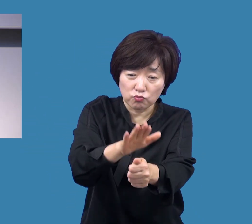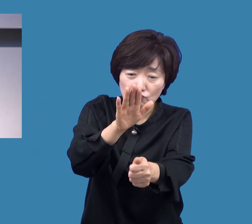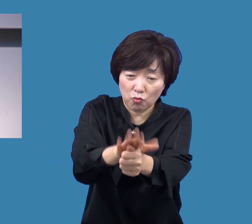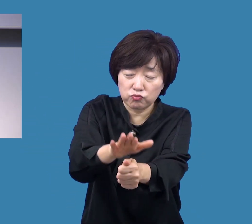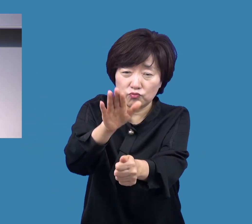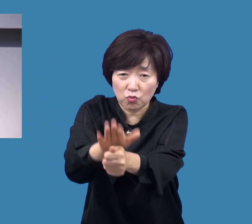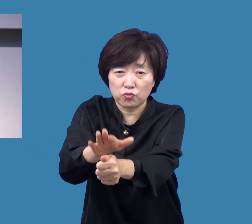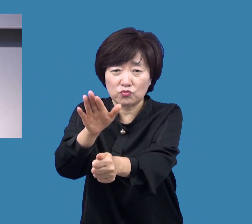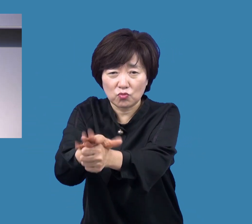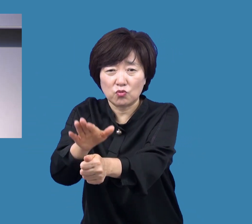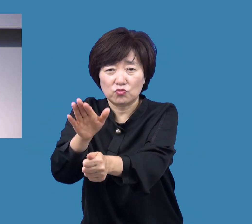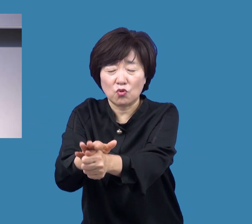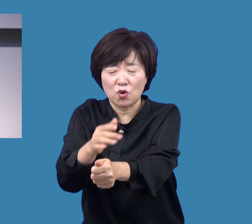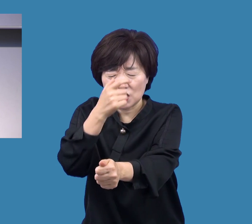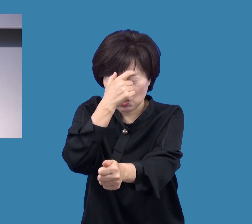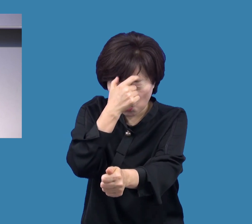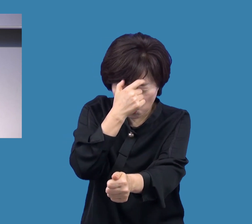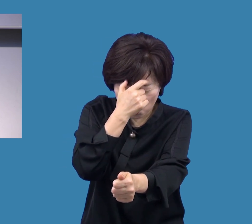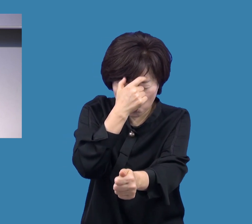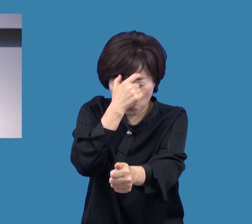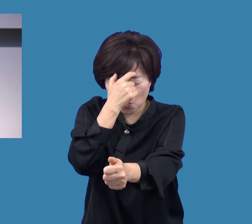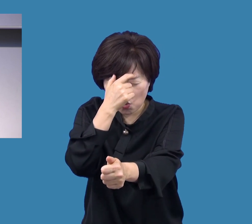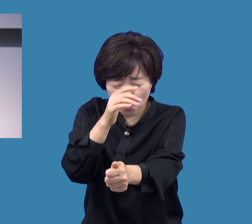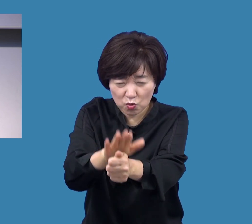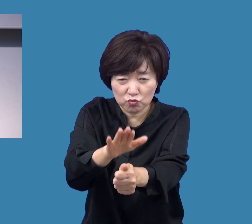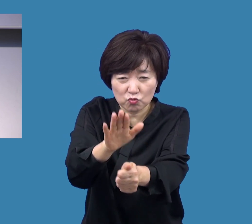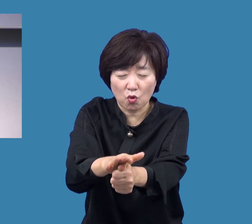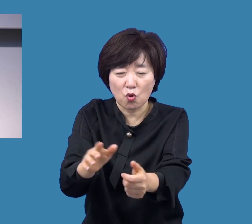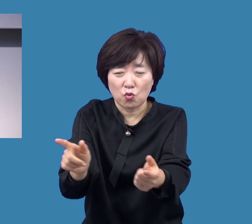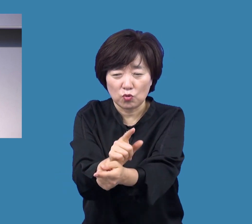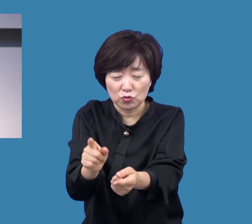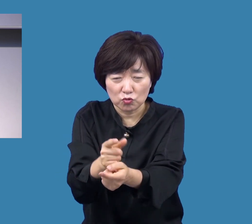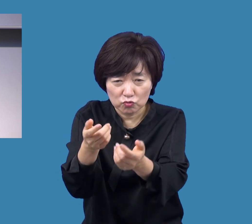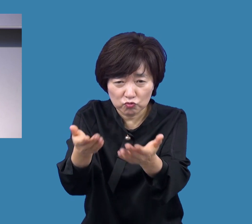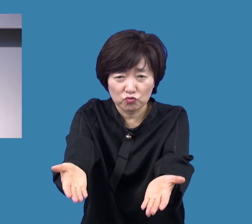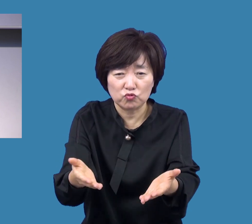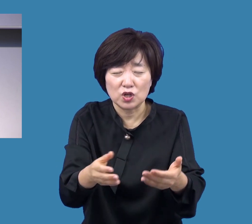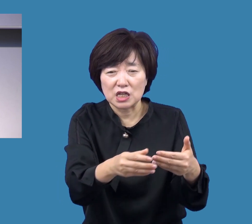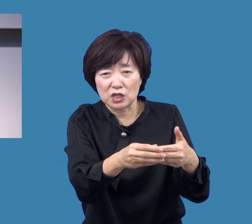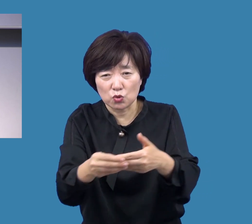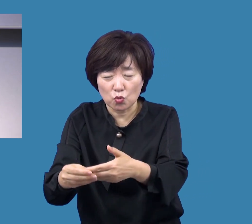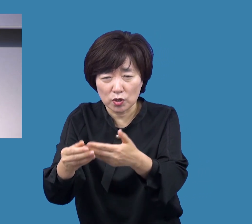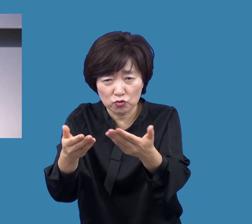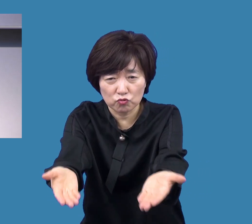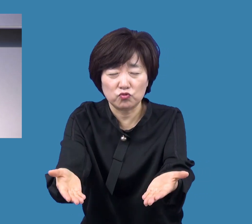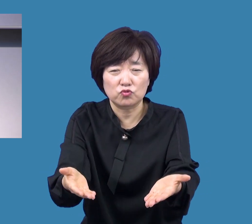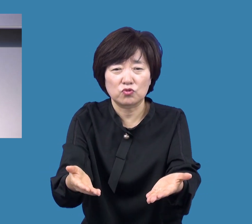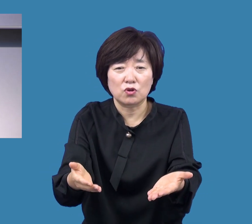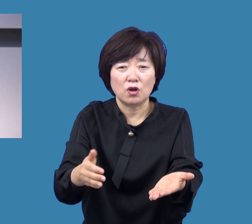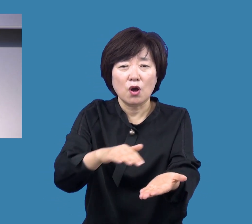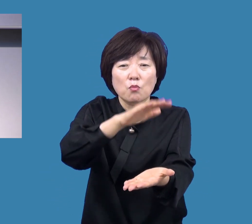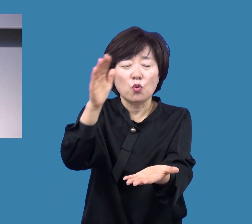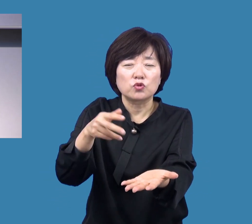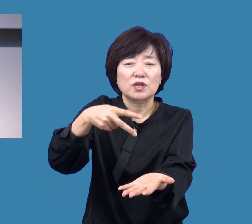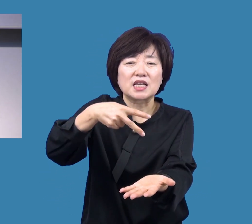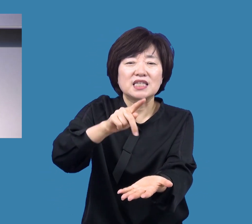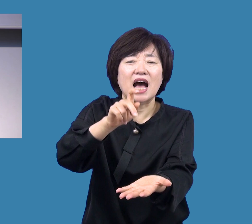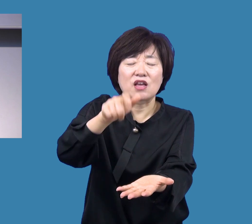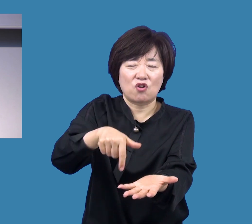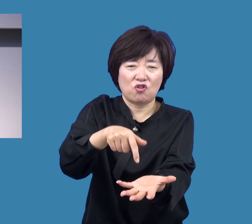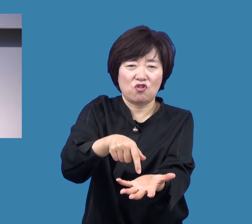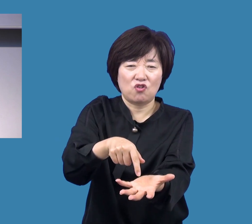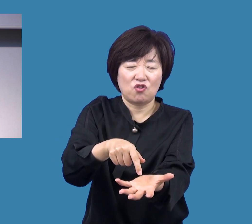것들을 함께 뭐 기도해 준다든지, 뭐 고쳐 준다든지, 인도해 준다든지, 그런 게 다 사역이죠.